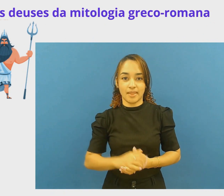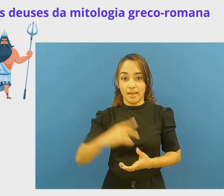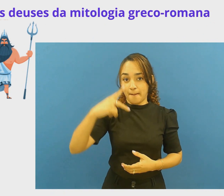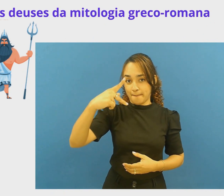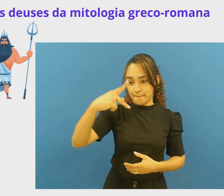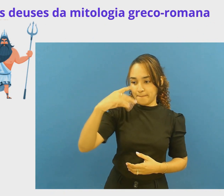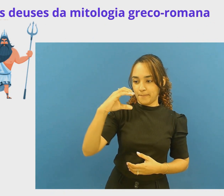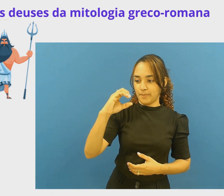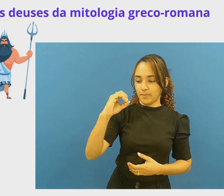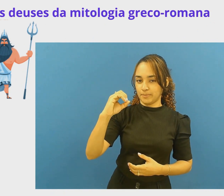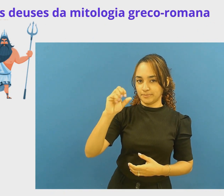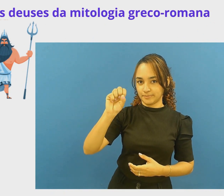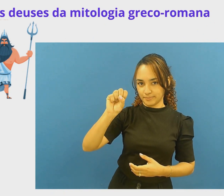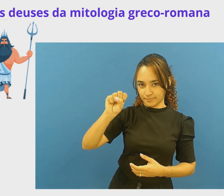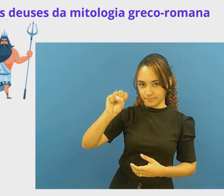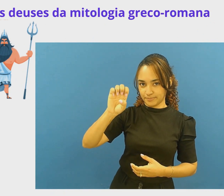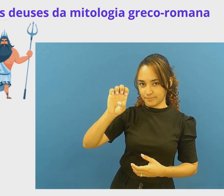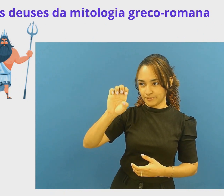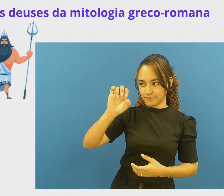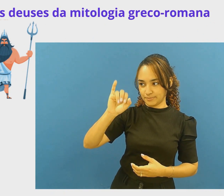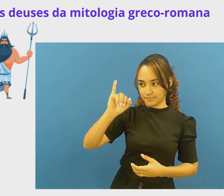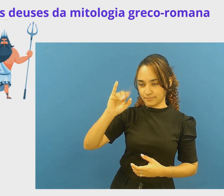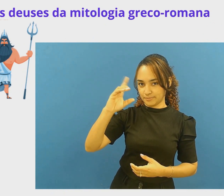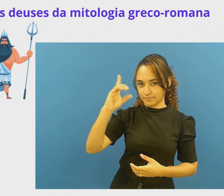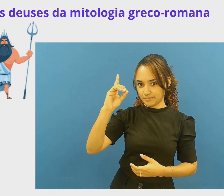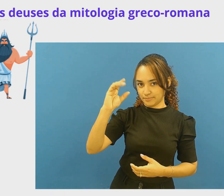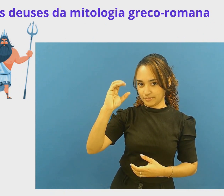Este aqui é o outro exemplo de mito.